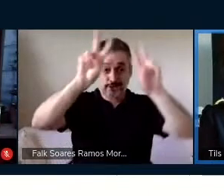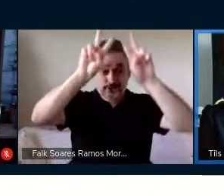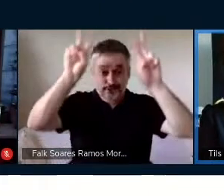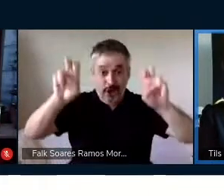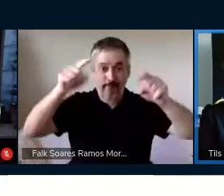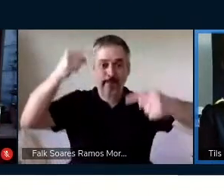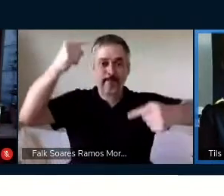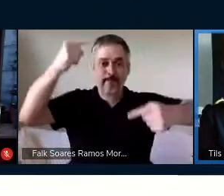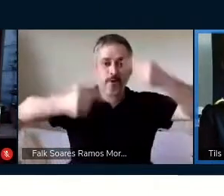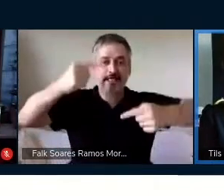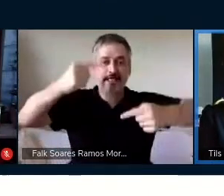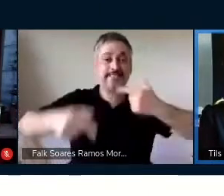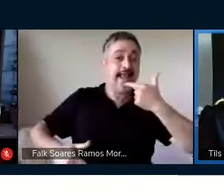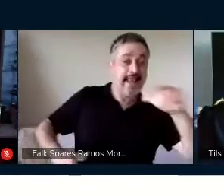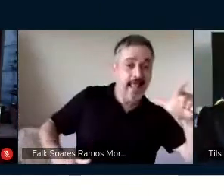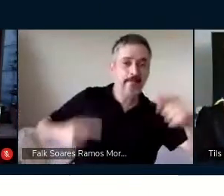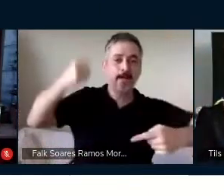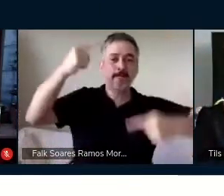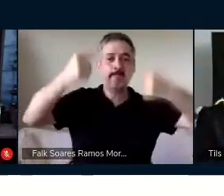representado abaixo.